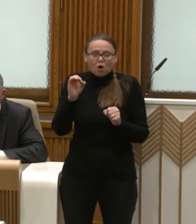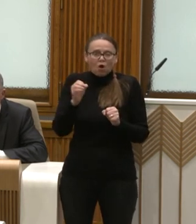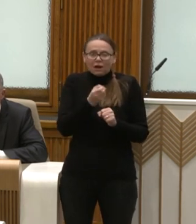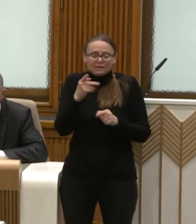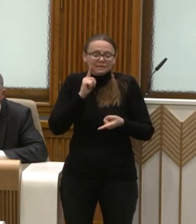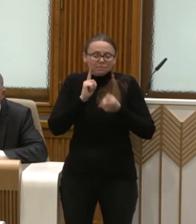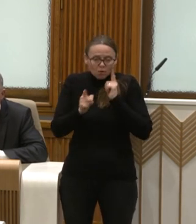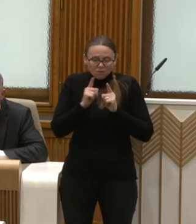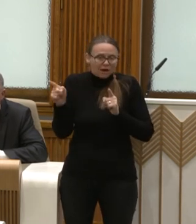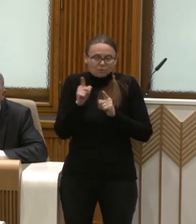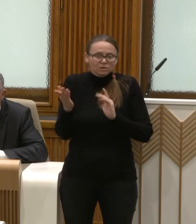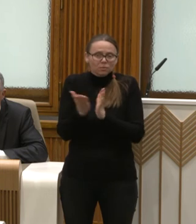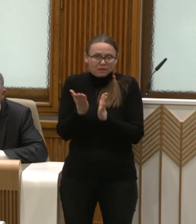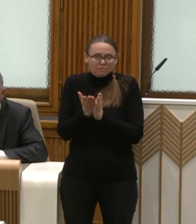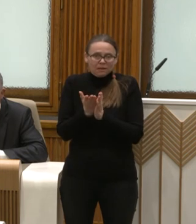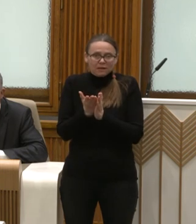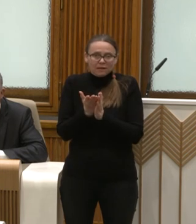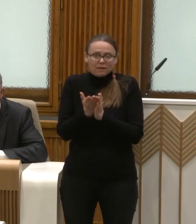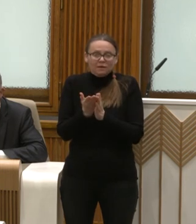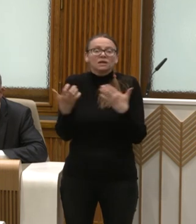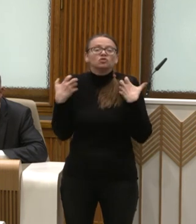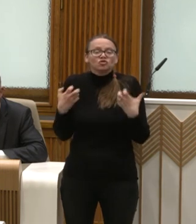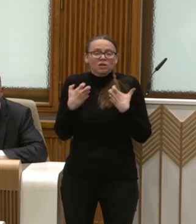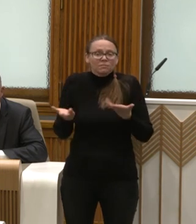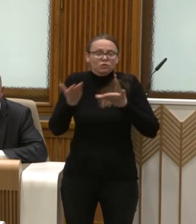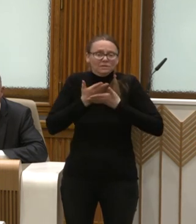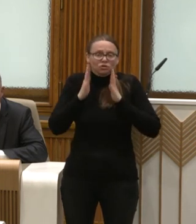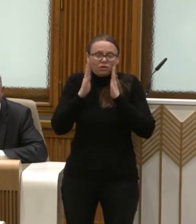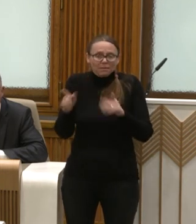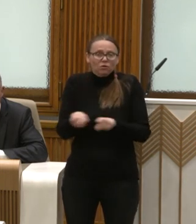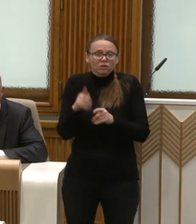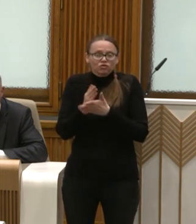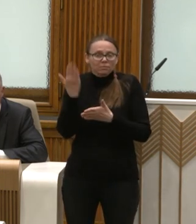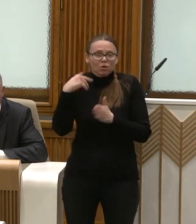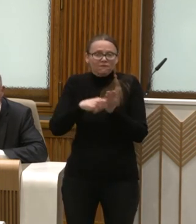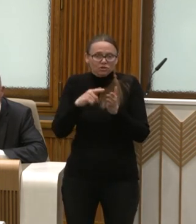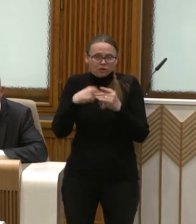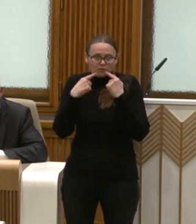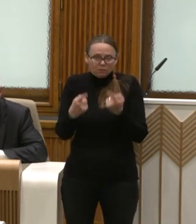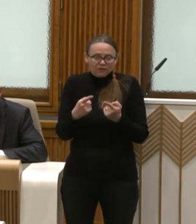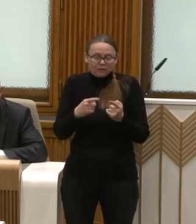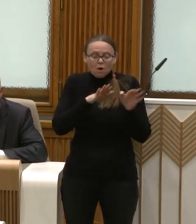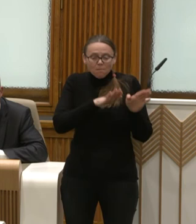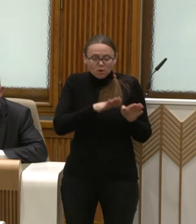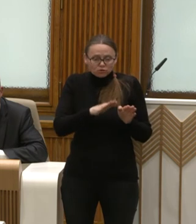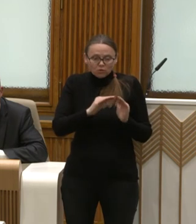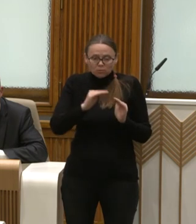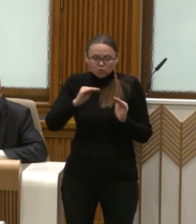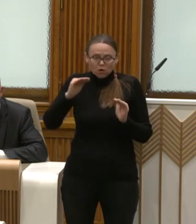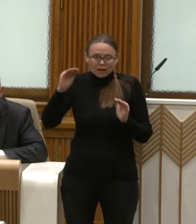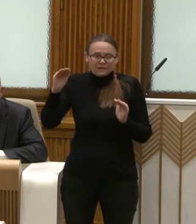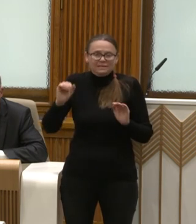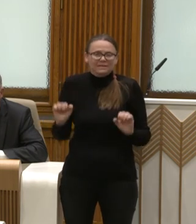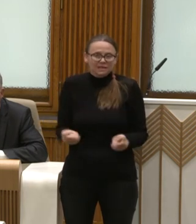so smiselni, je pač seveda želimo doseči namen, kot je bilo že pogosto rečeno, postopno rast težkih